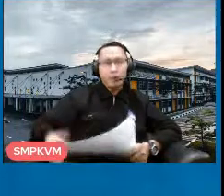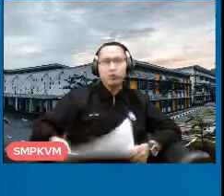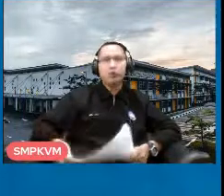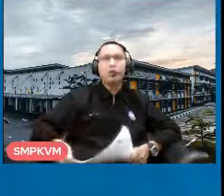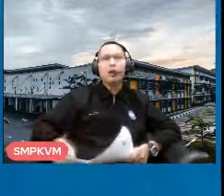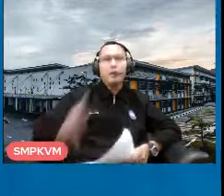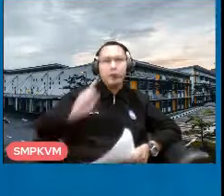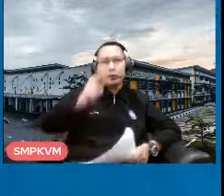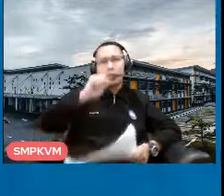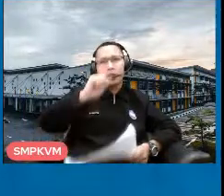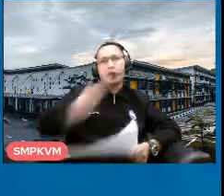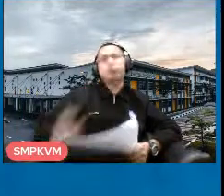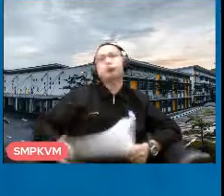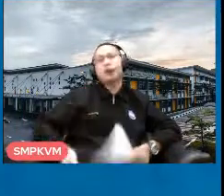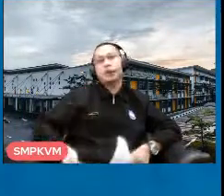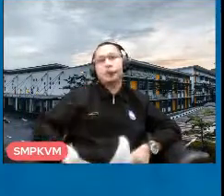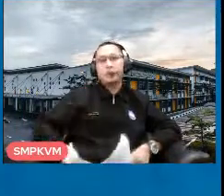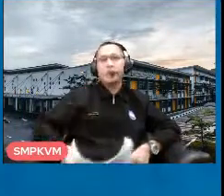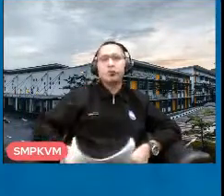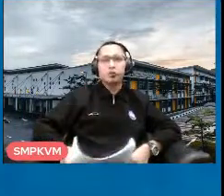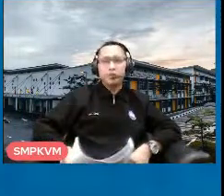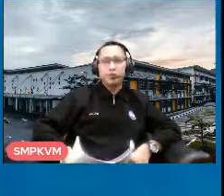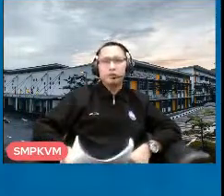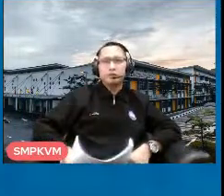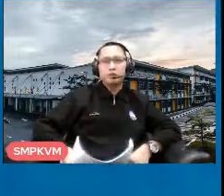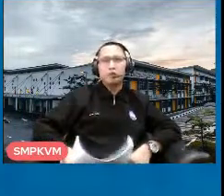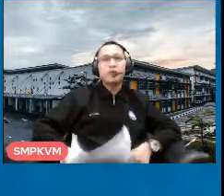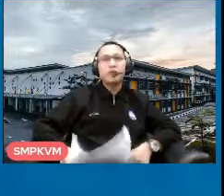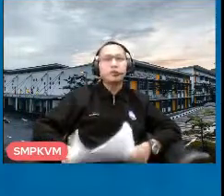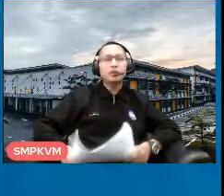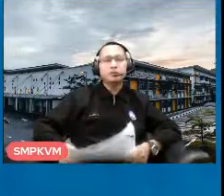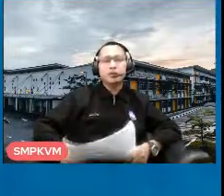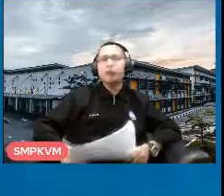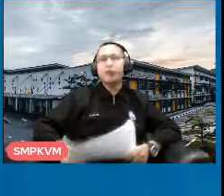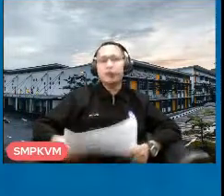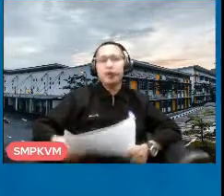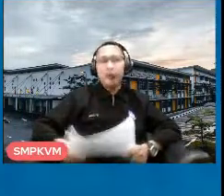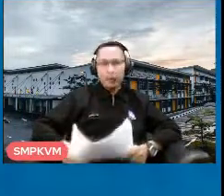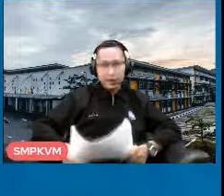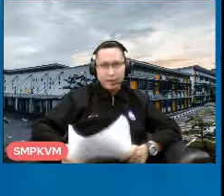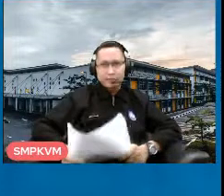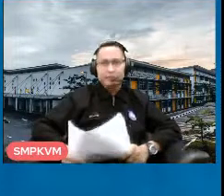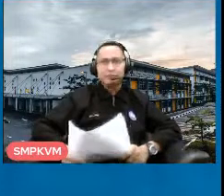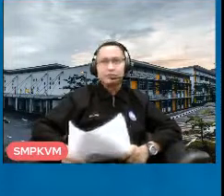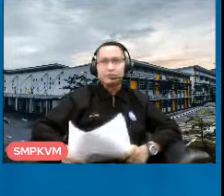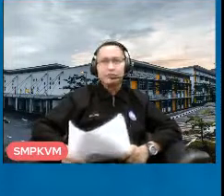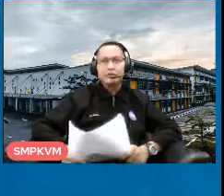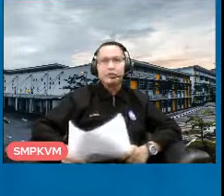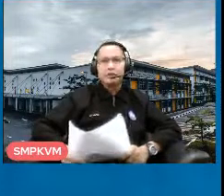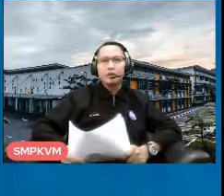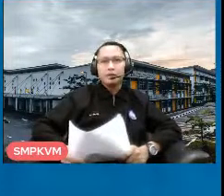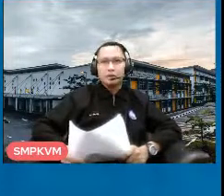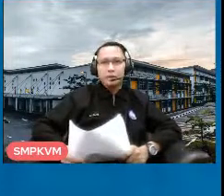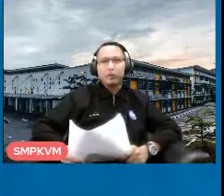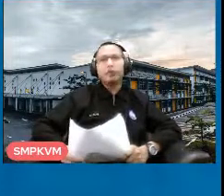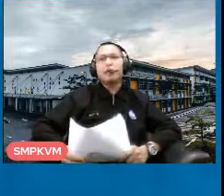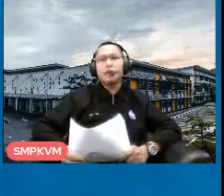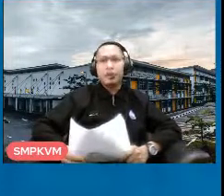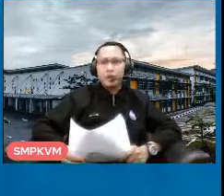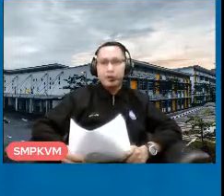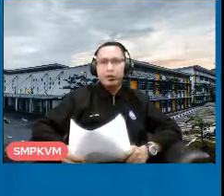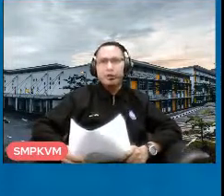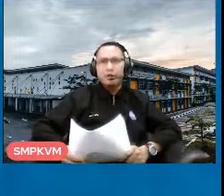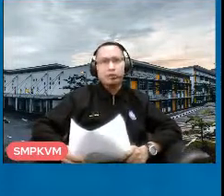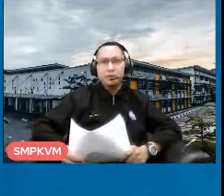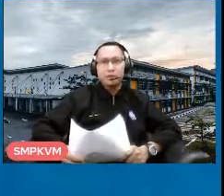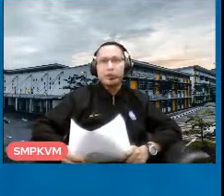caumlaud pengawas ke pasti aku nggak kamu dapat hukuman ukurannya macam biasalah amaran biasanya